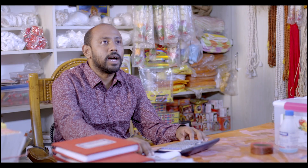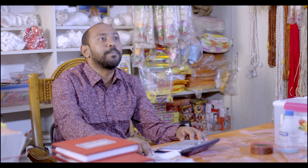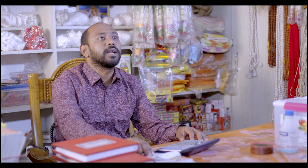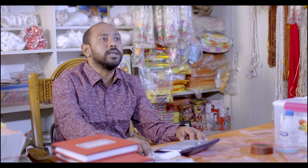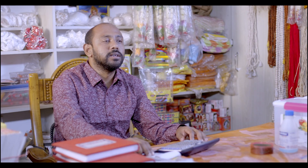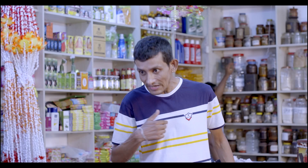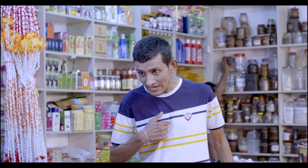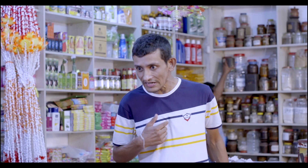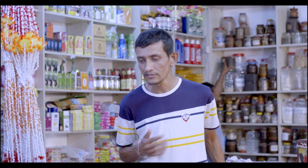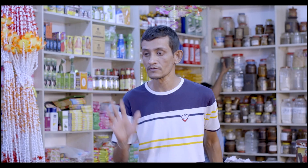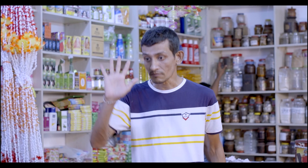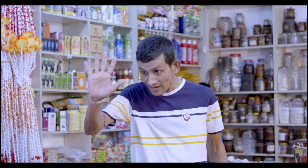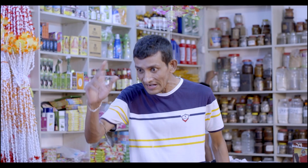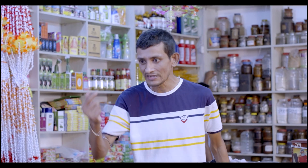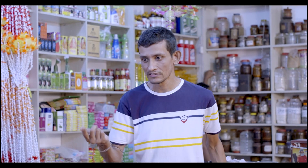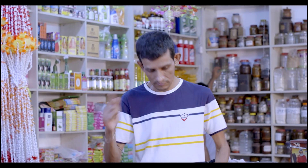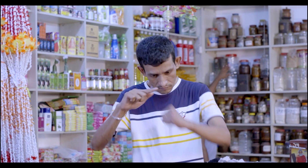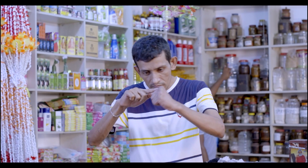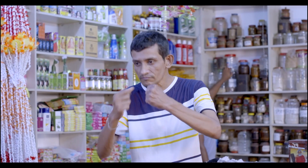আপনার কি? পা